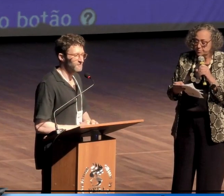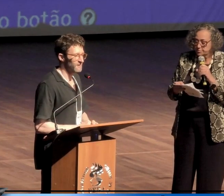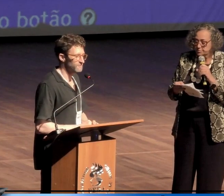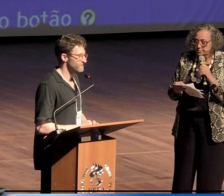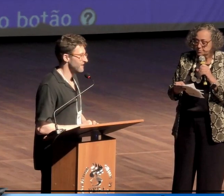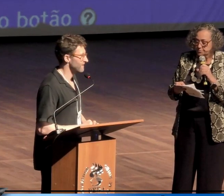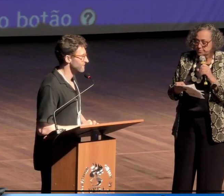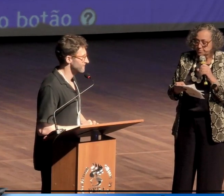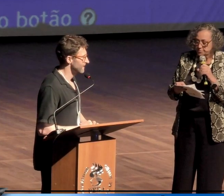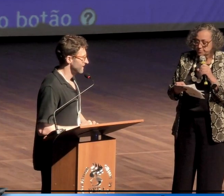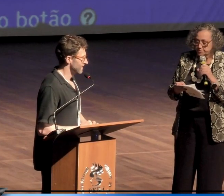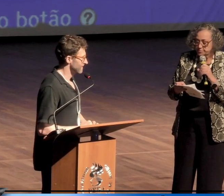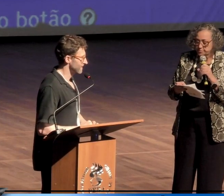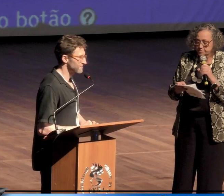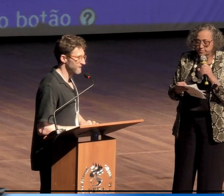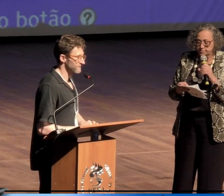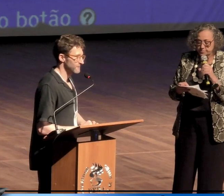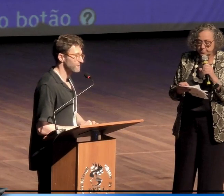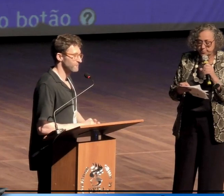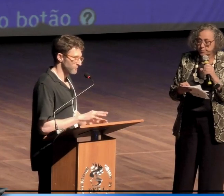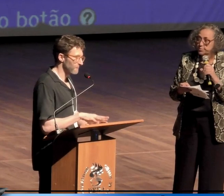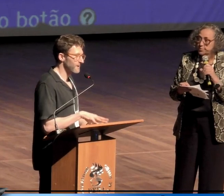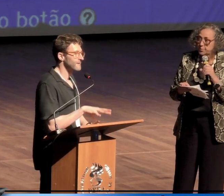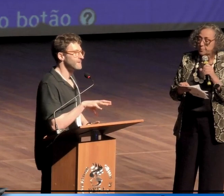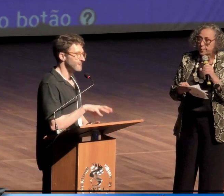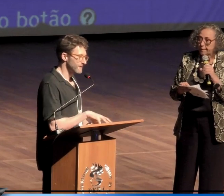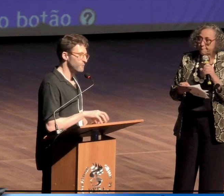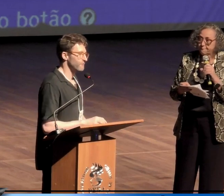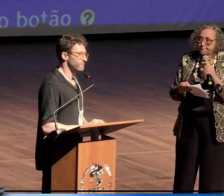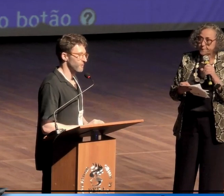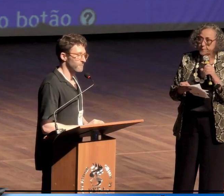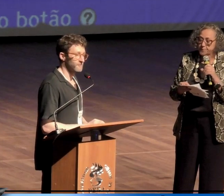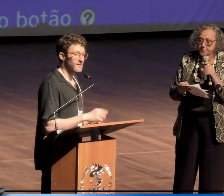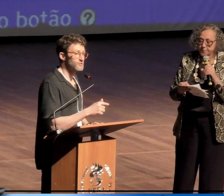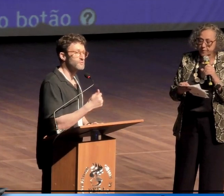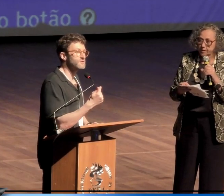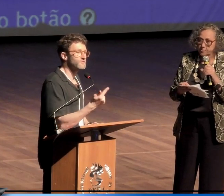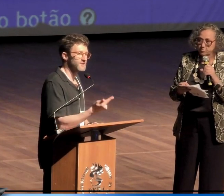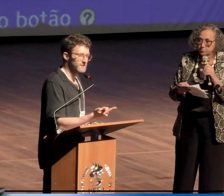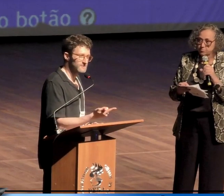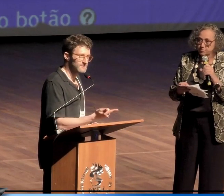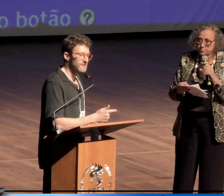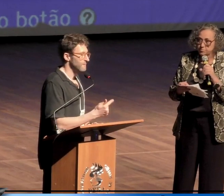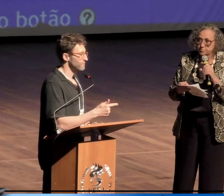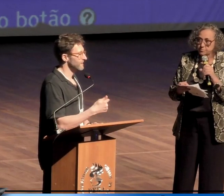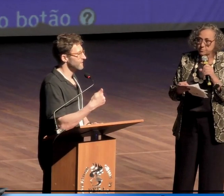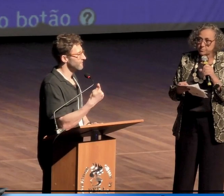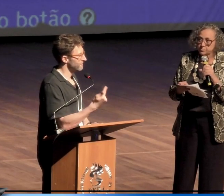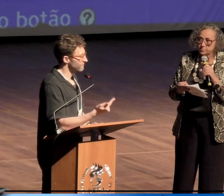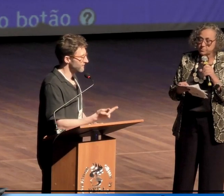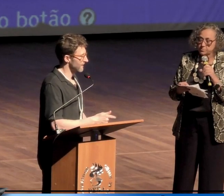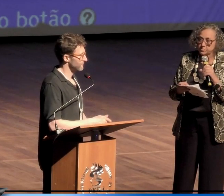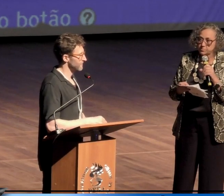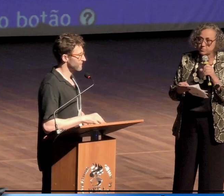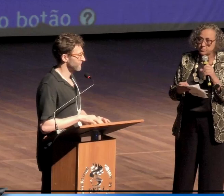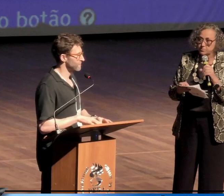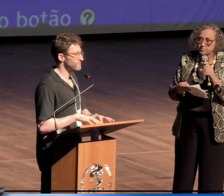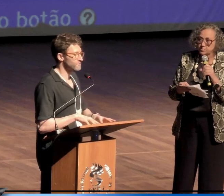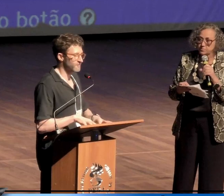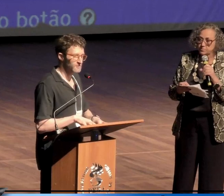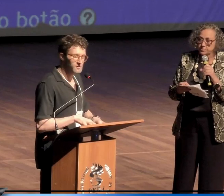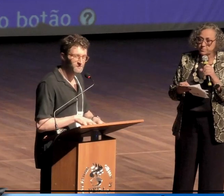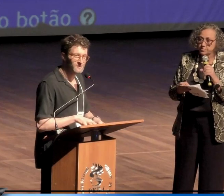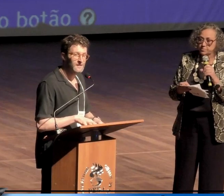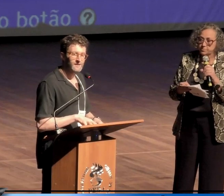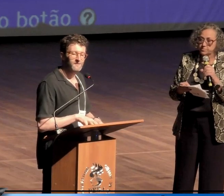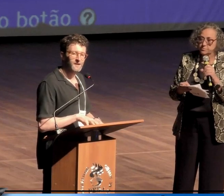que fosse enviado de casa esse alimento então se for comprar recursos próprios E aí justifica né Por que que vai se ofertado então precisa